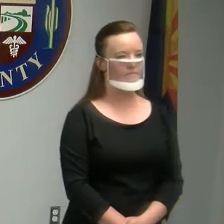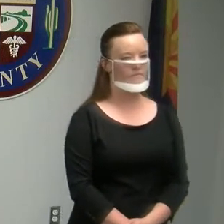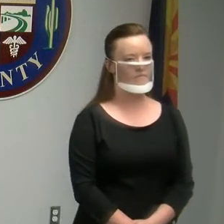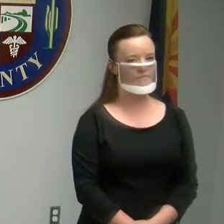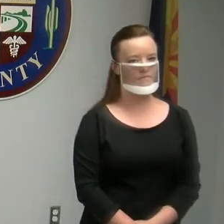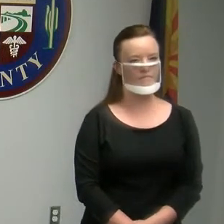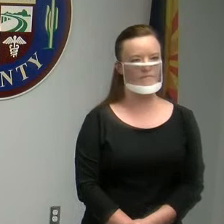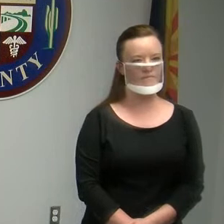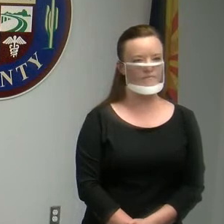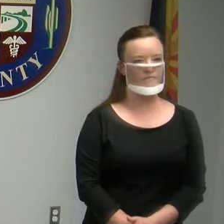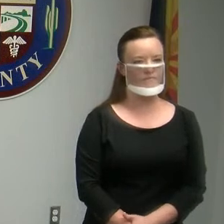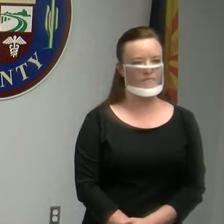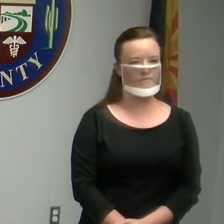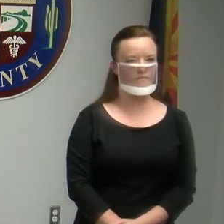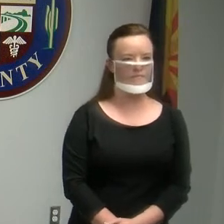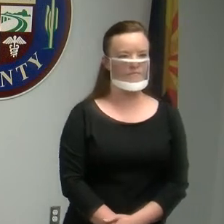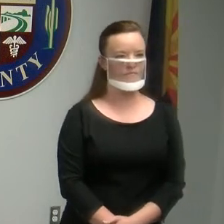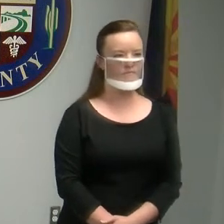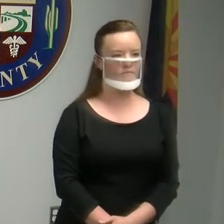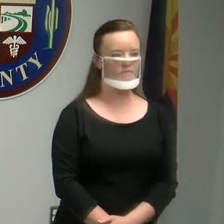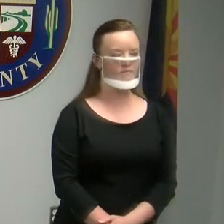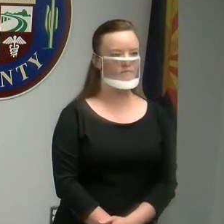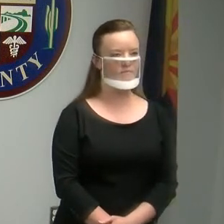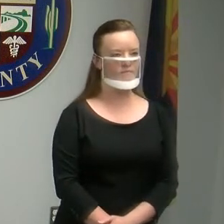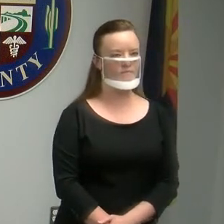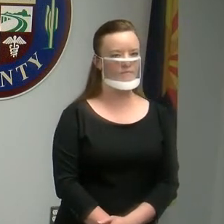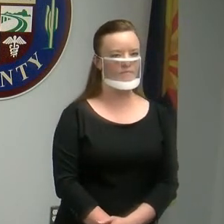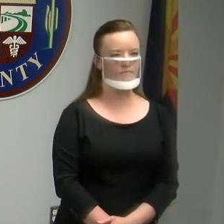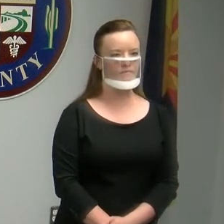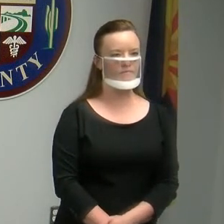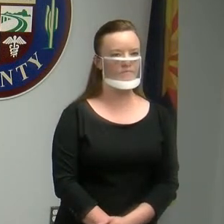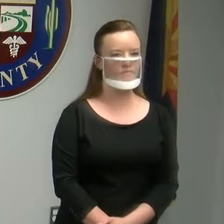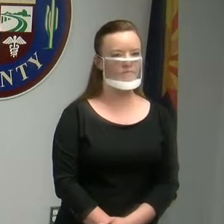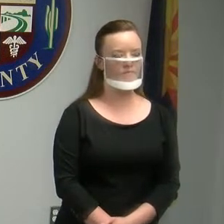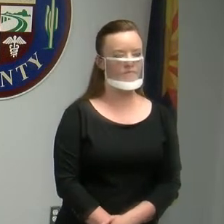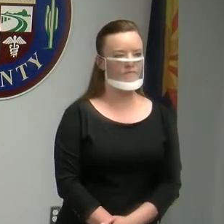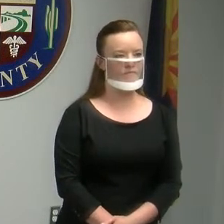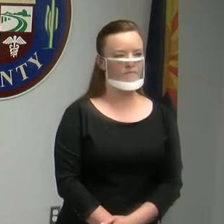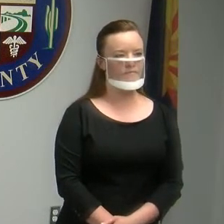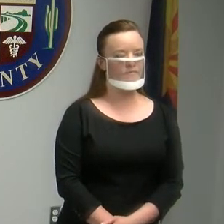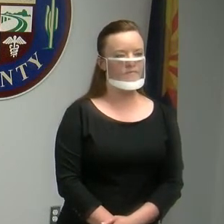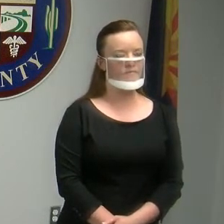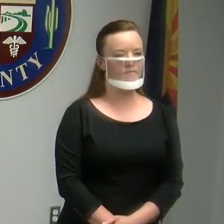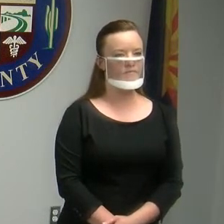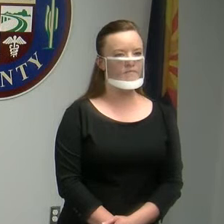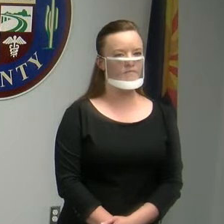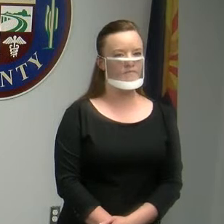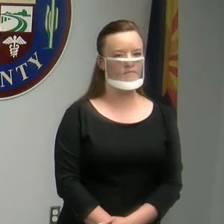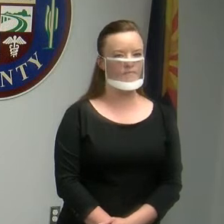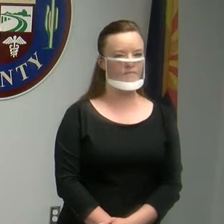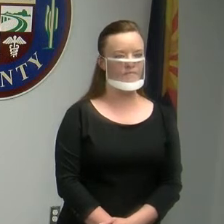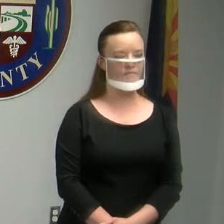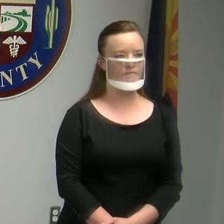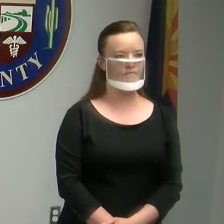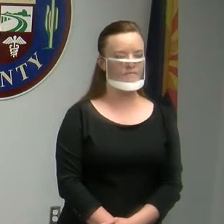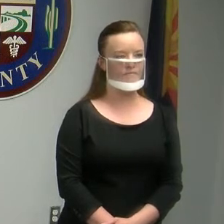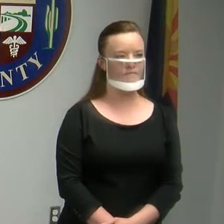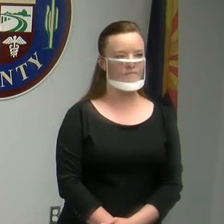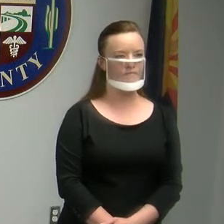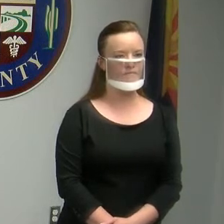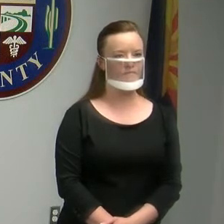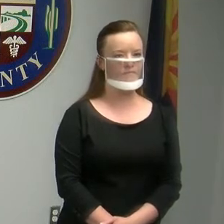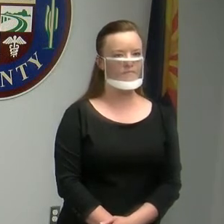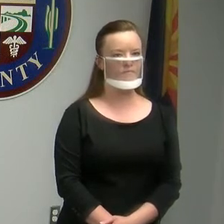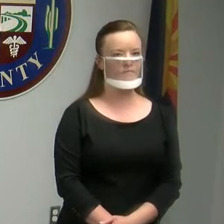detenga ir al médico o se espera a ir a otras fechas para atender su situación personal y eso va a tomar un poco de tiempo